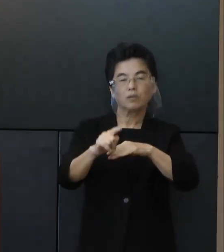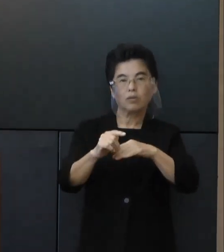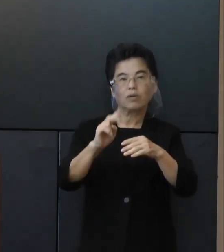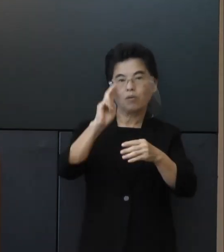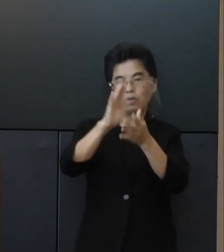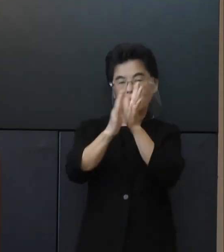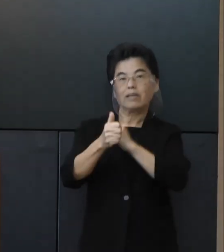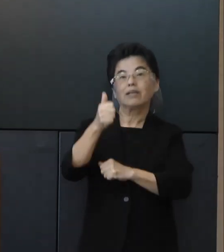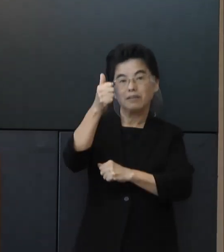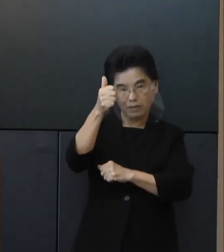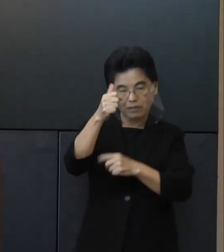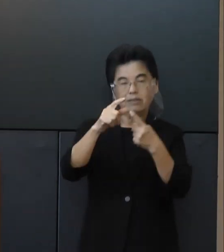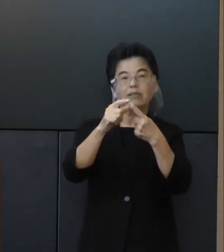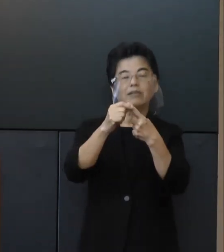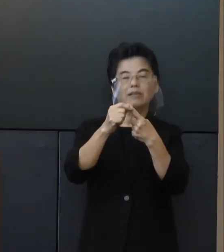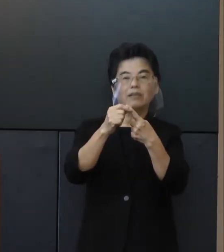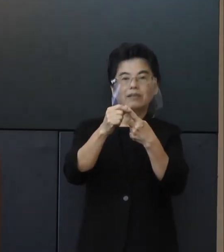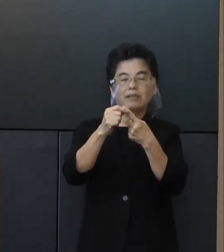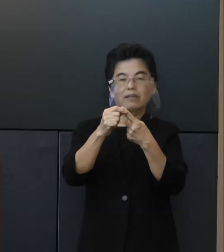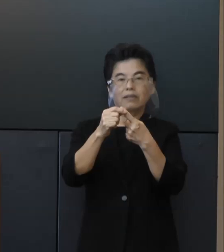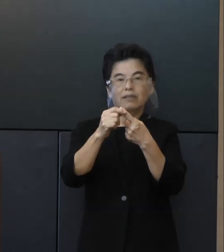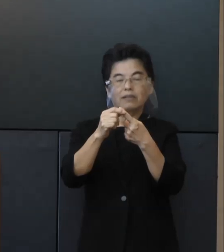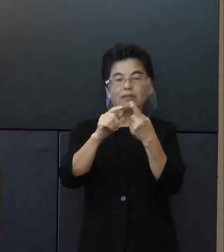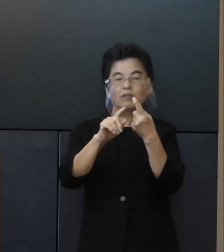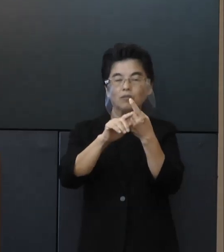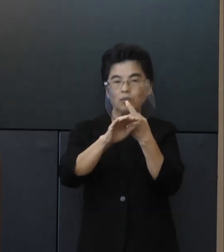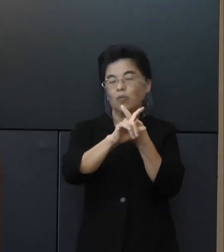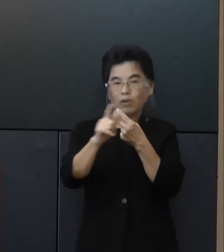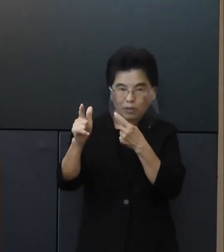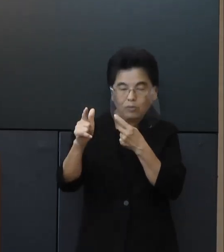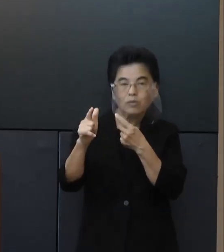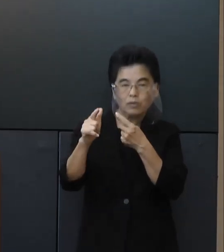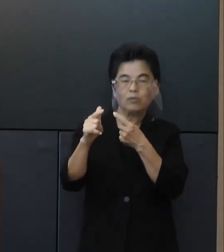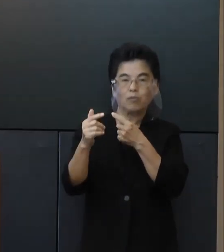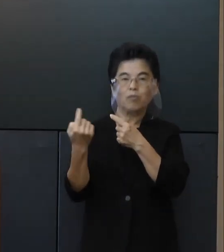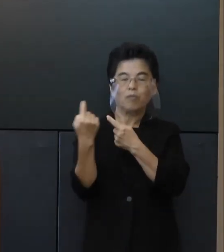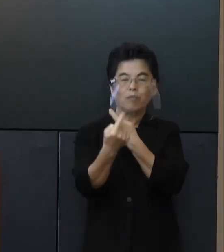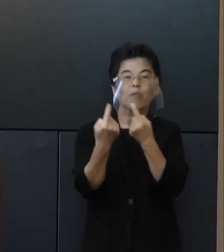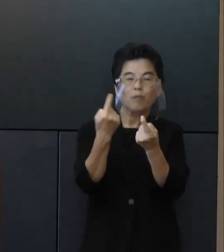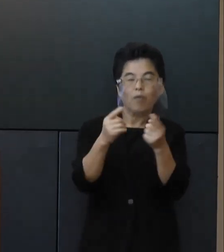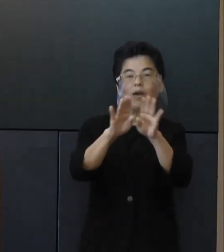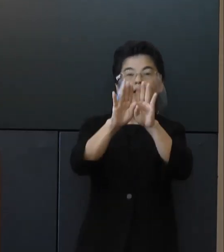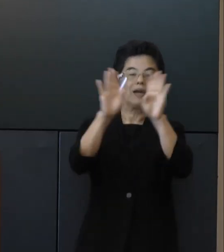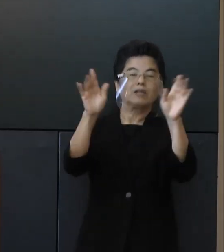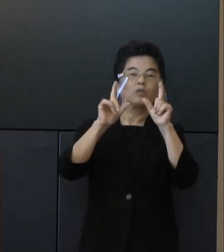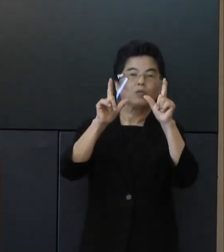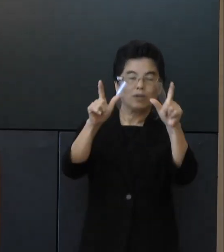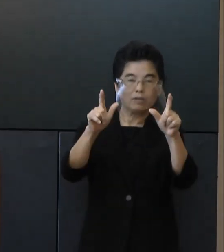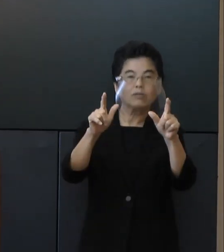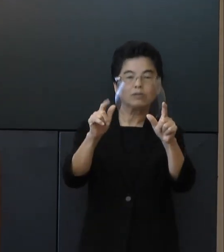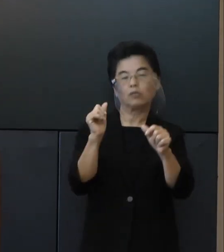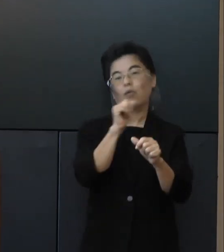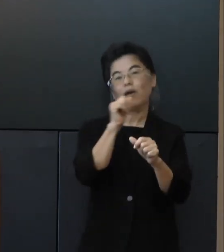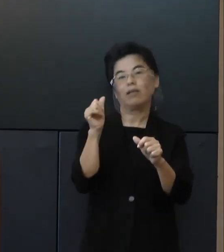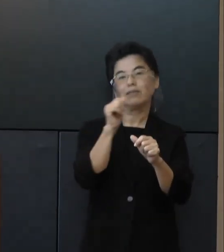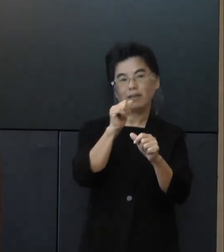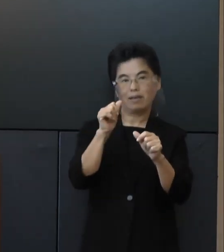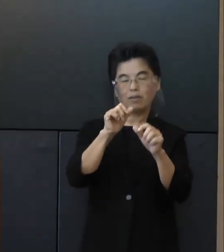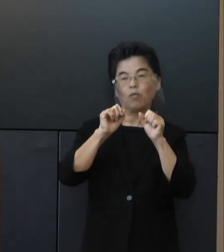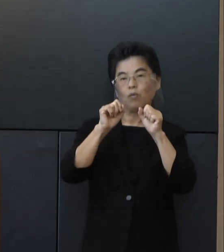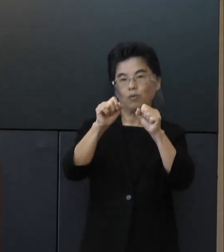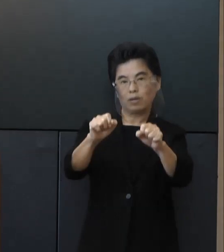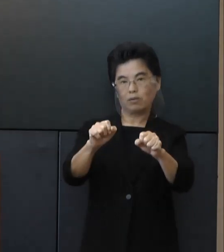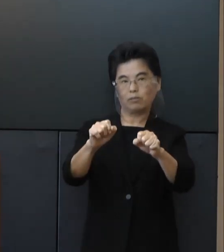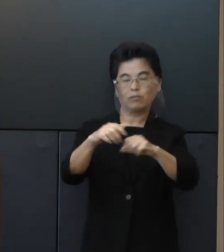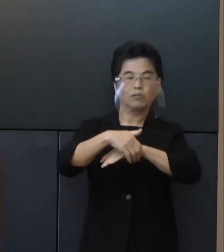事、それから、ビルの会長ですとかで、解消するということで、そのご案内をですね、させていただき